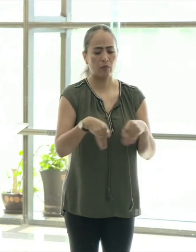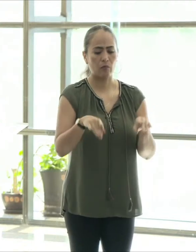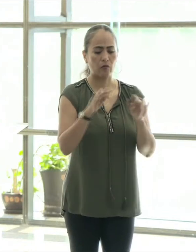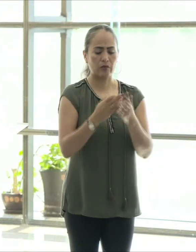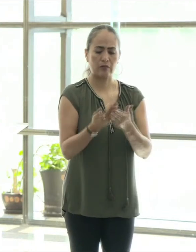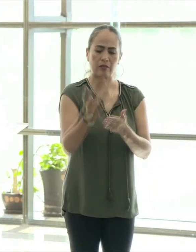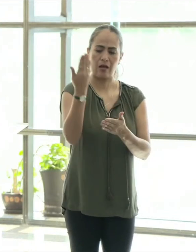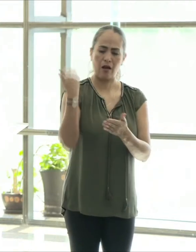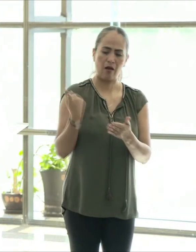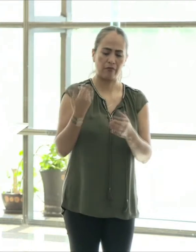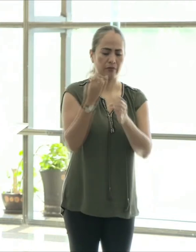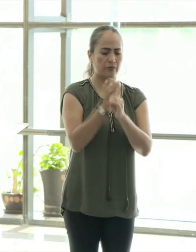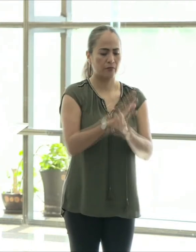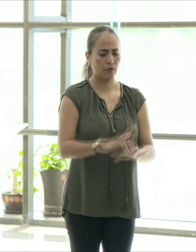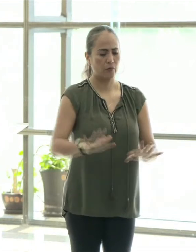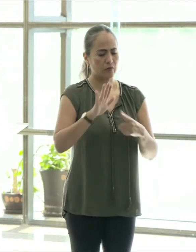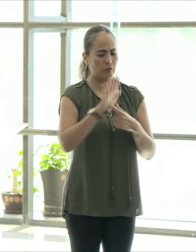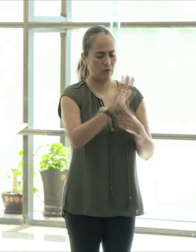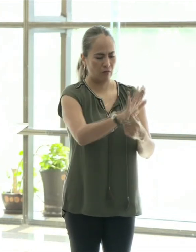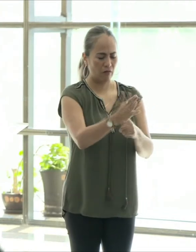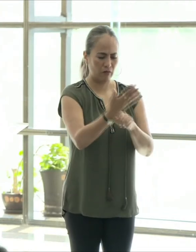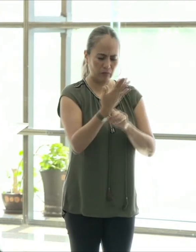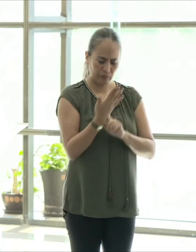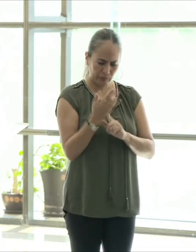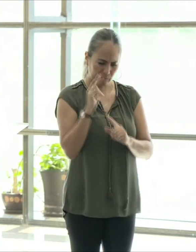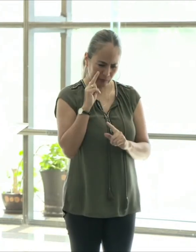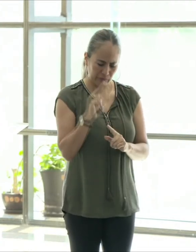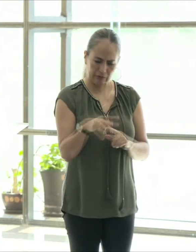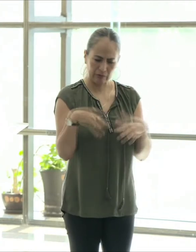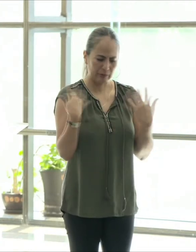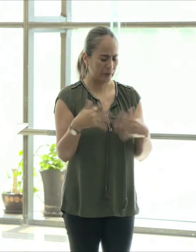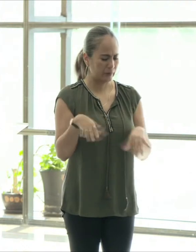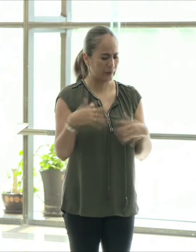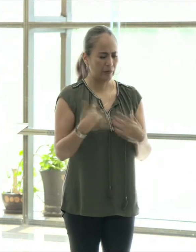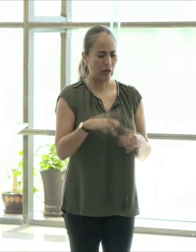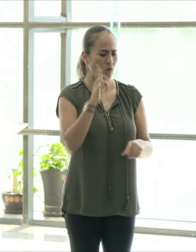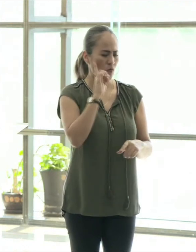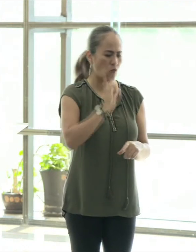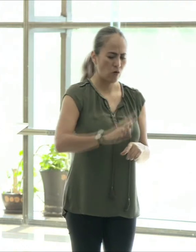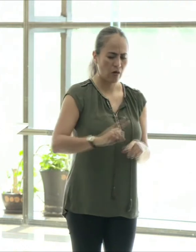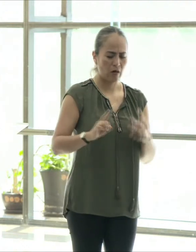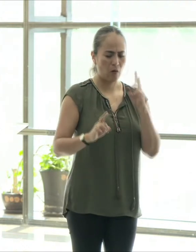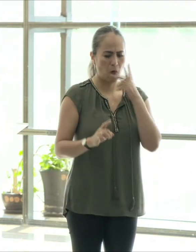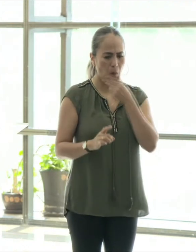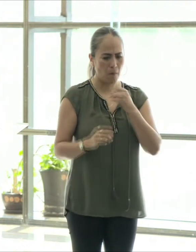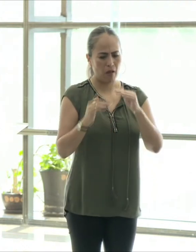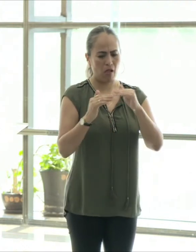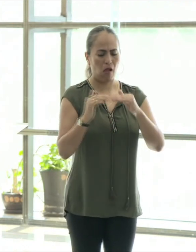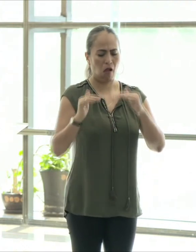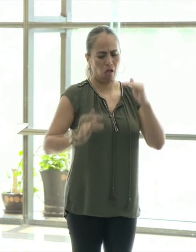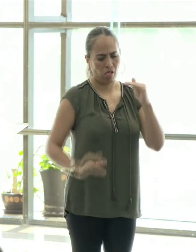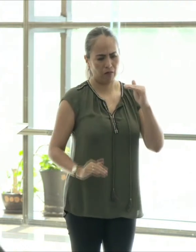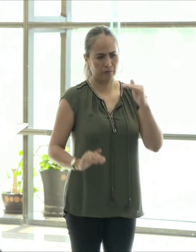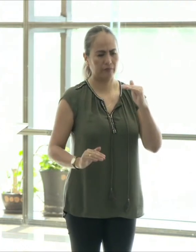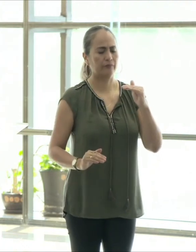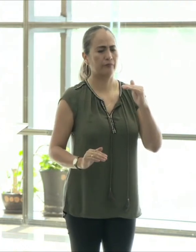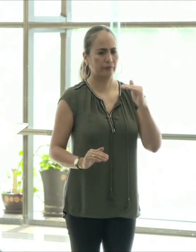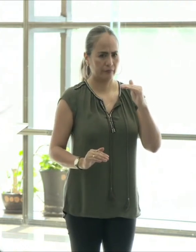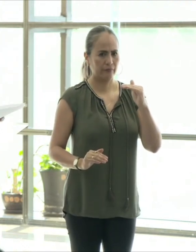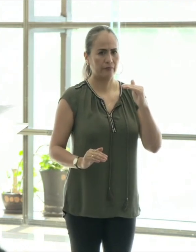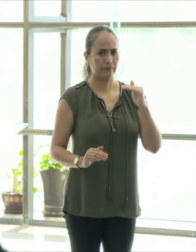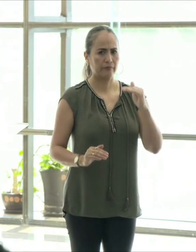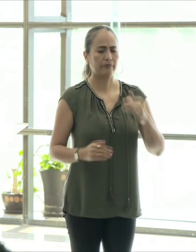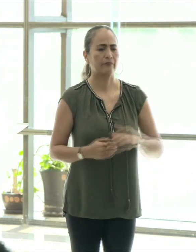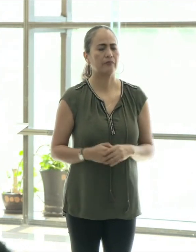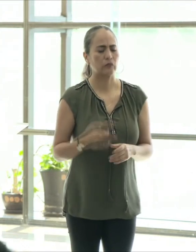que reflejan la terrible desigualdad que viven las mujeres y que además algo muy importante decirlo y que creo que